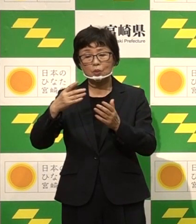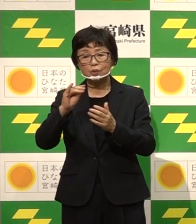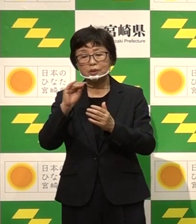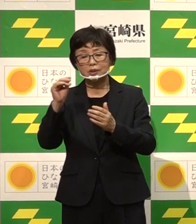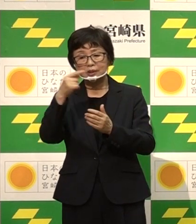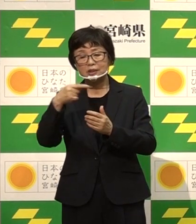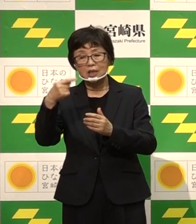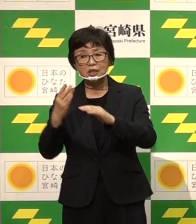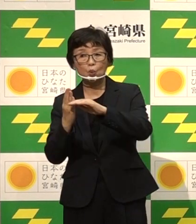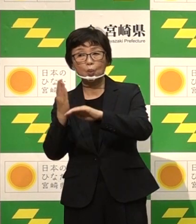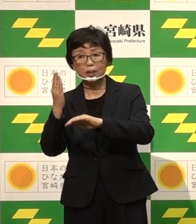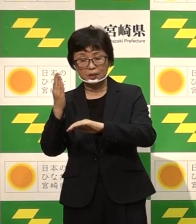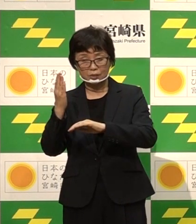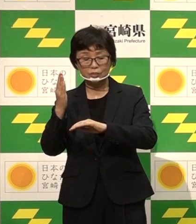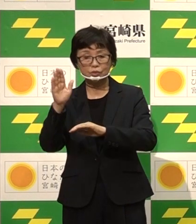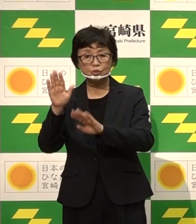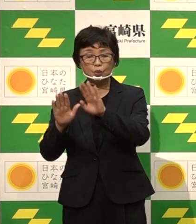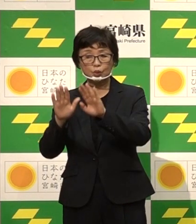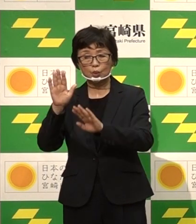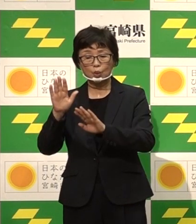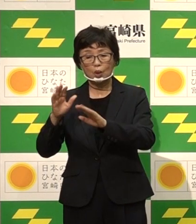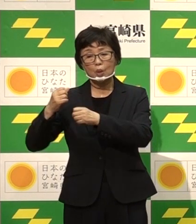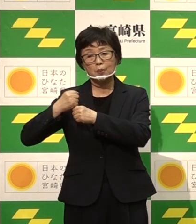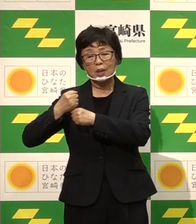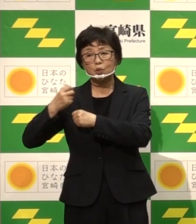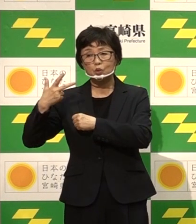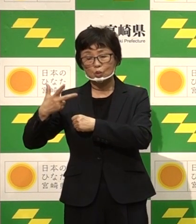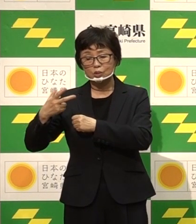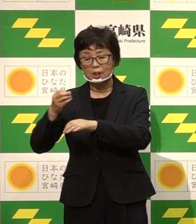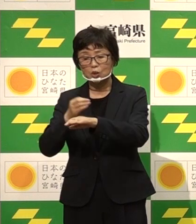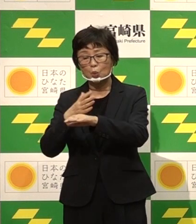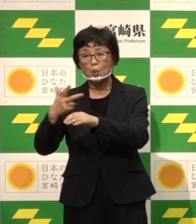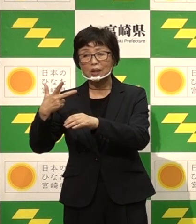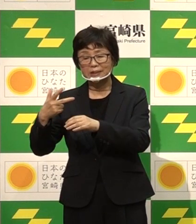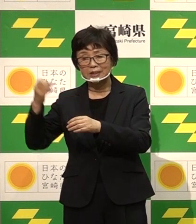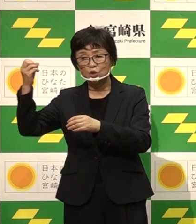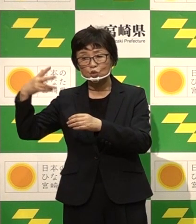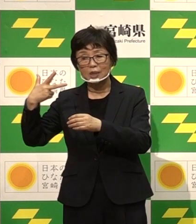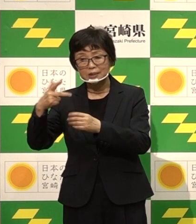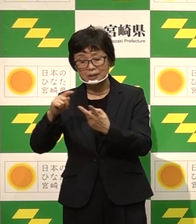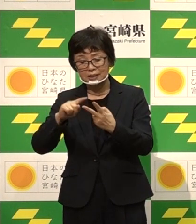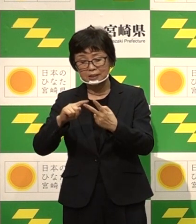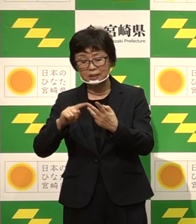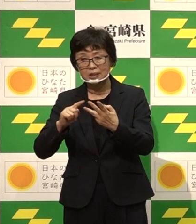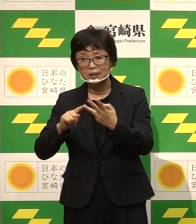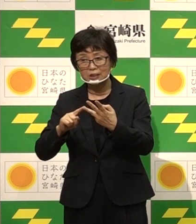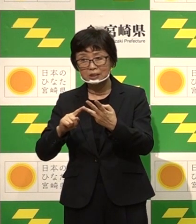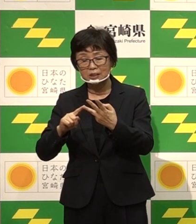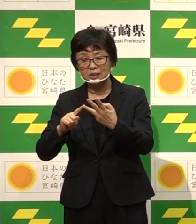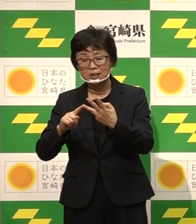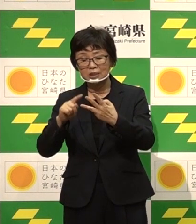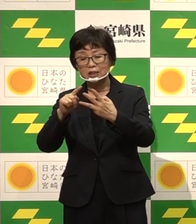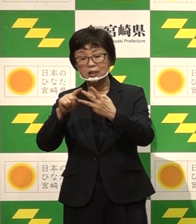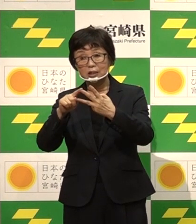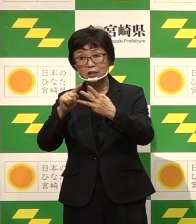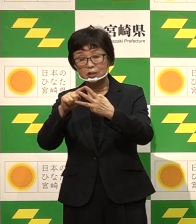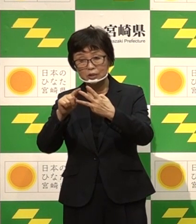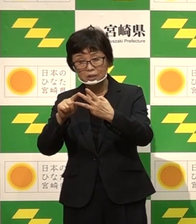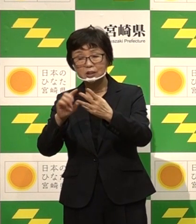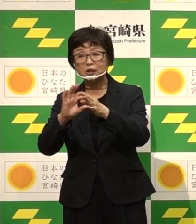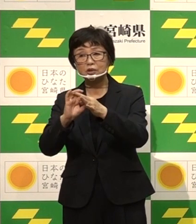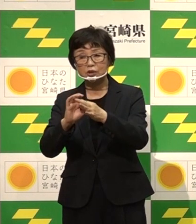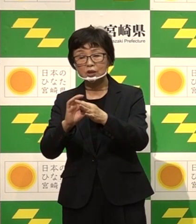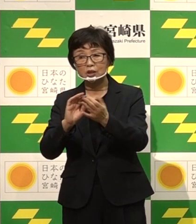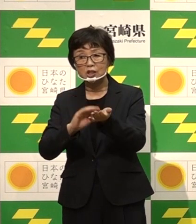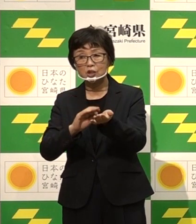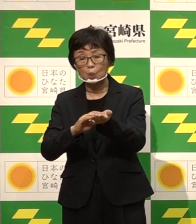ますし、やはり都城市とか延岡市、日向市という、特に延岡、日向という医療体